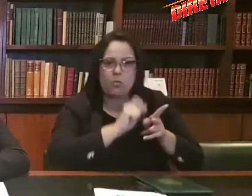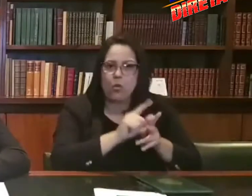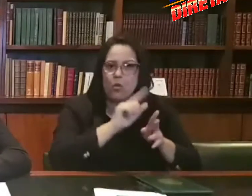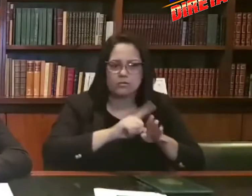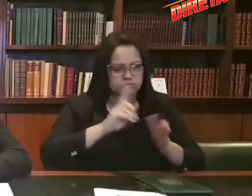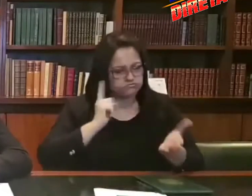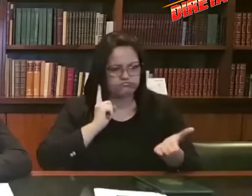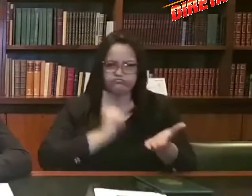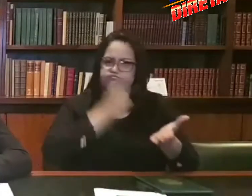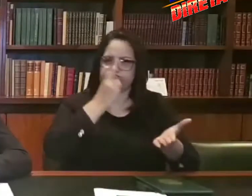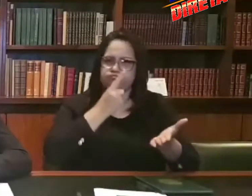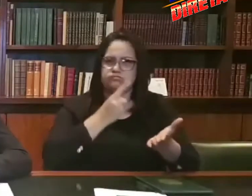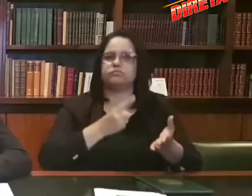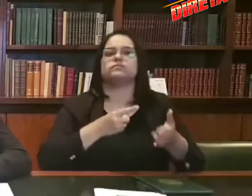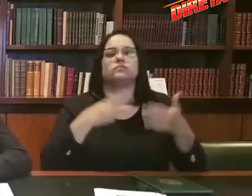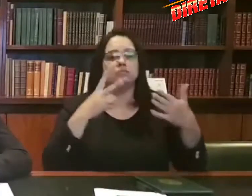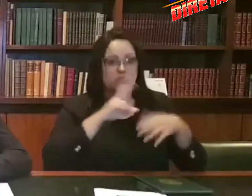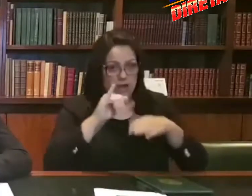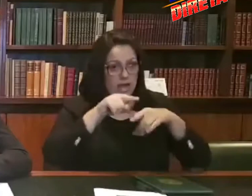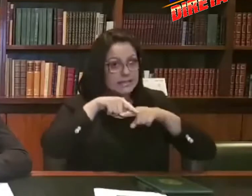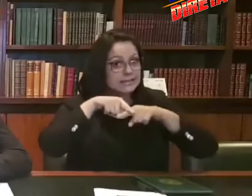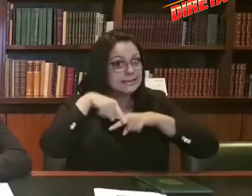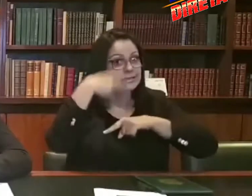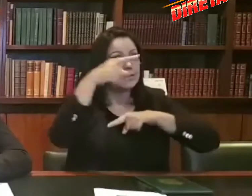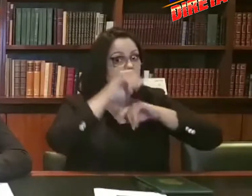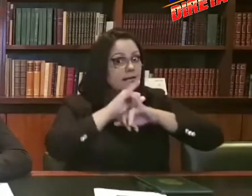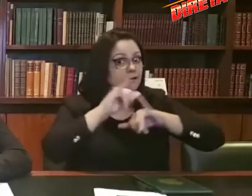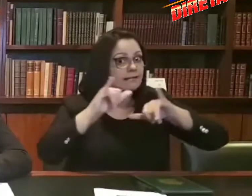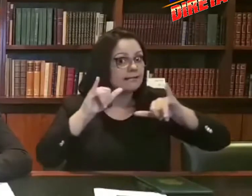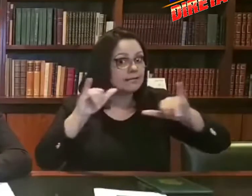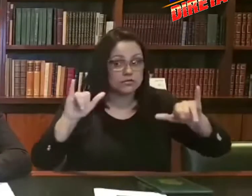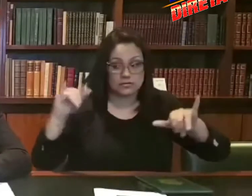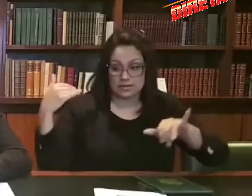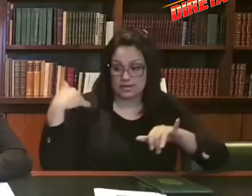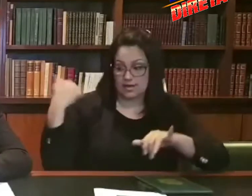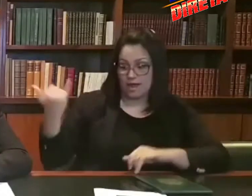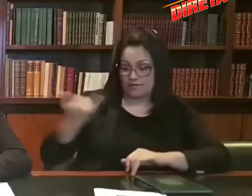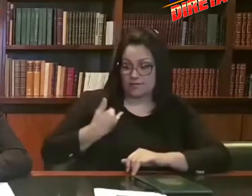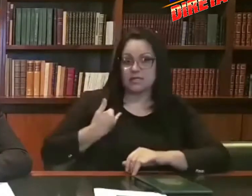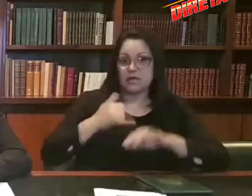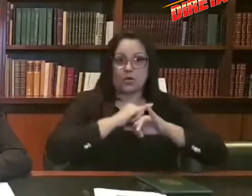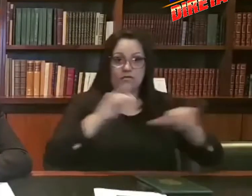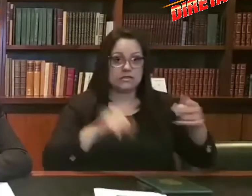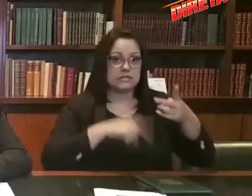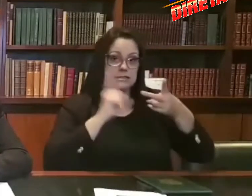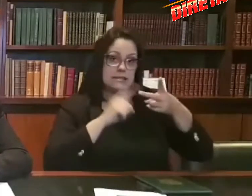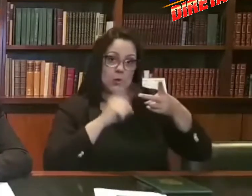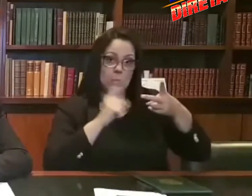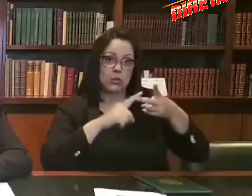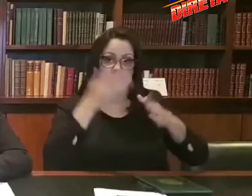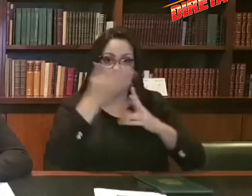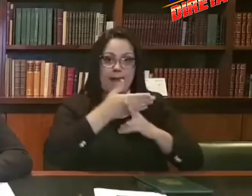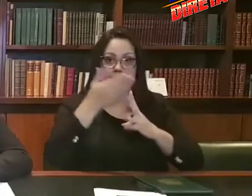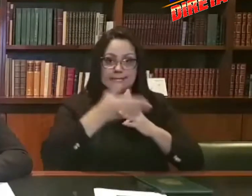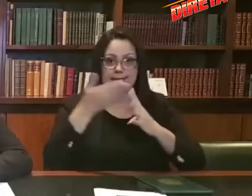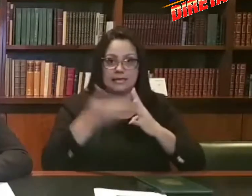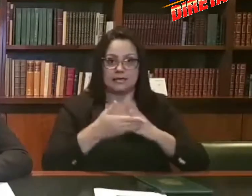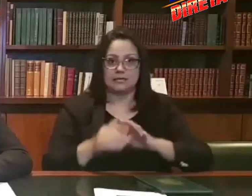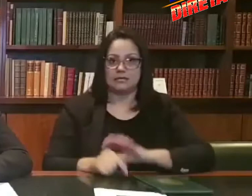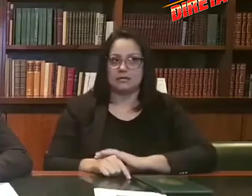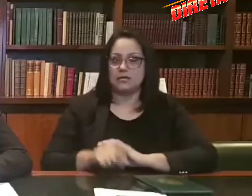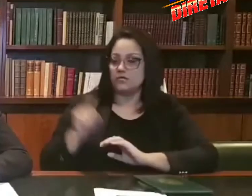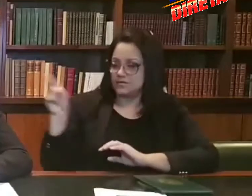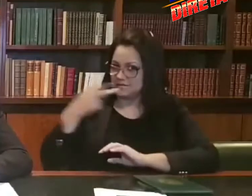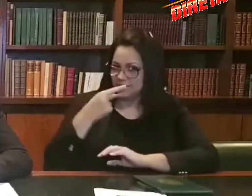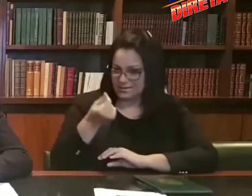única e que depois a gente vai anunciar. Quando o senhor me falar, eu já faço anúncio da segunda parcela. Quando você fala em benefício